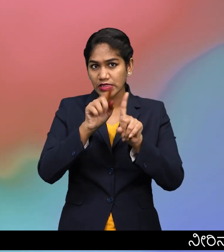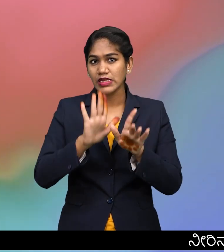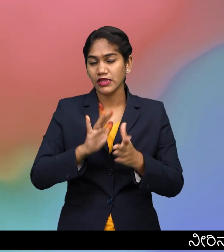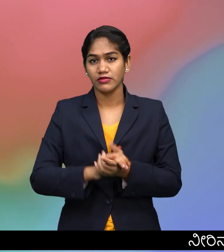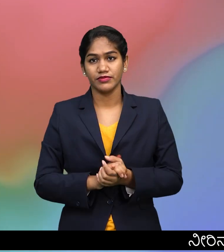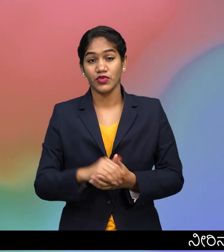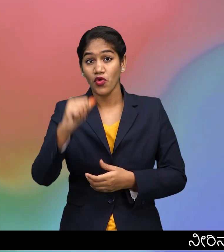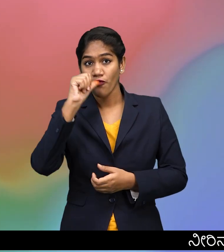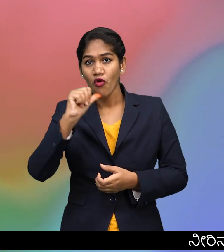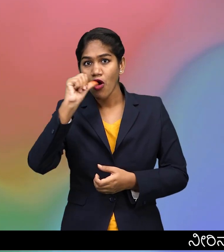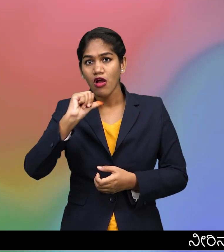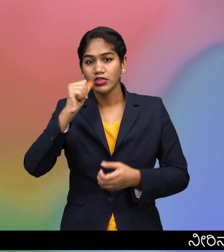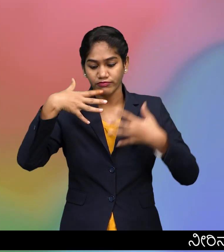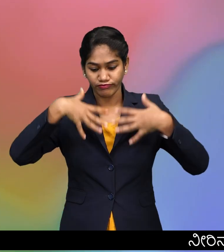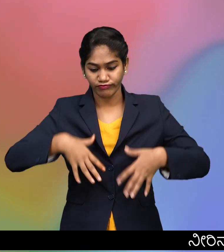ನೀರಿನ ಸಮತೋಲನ,